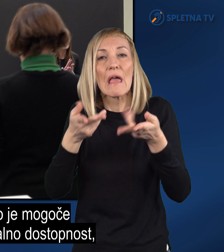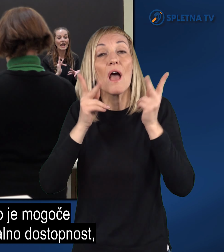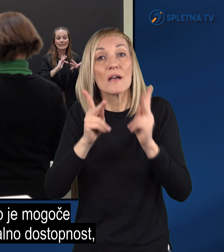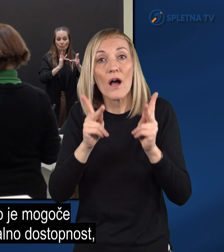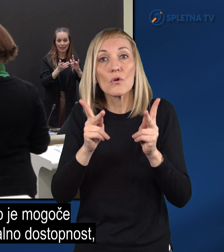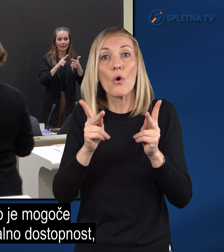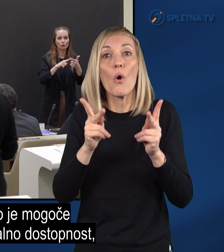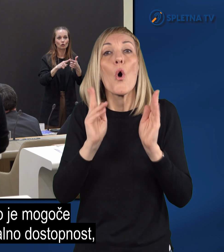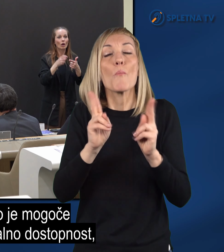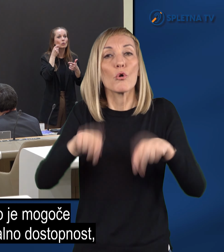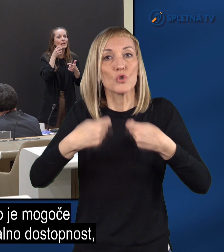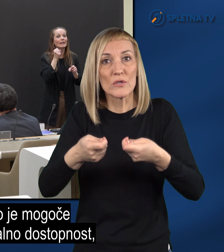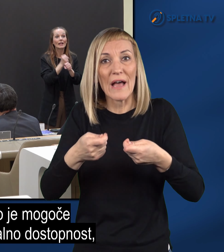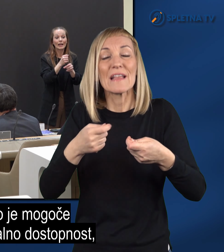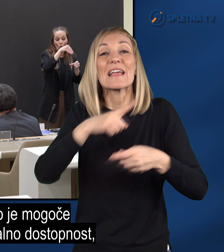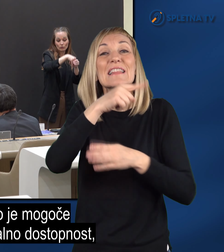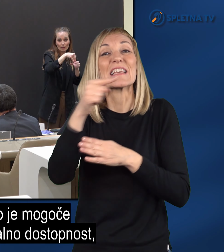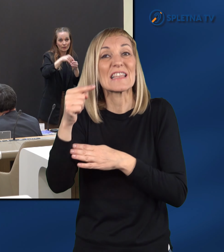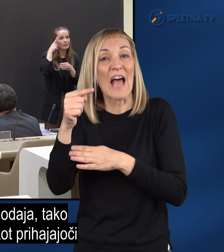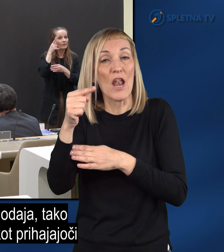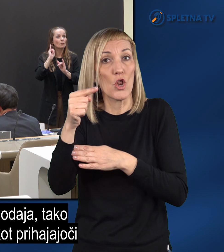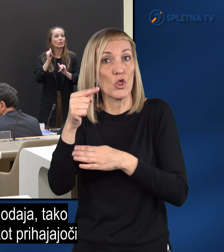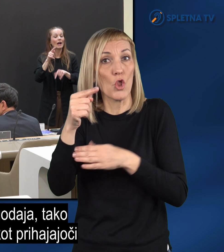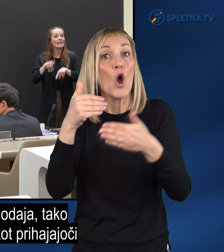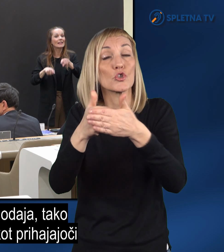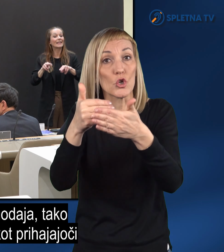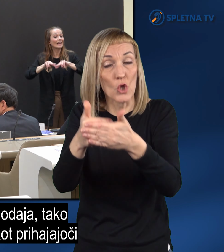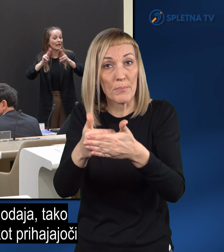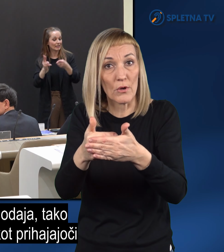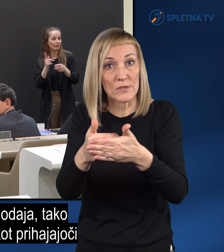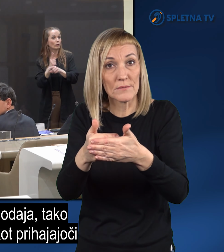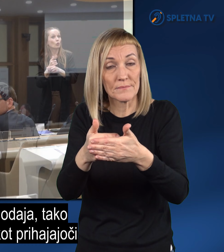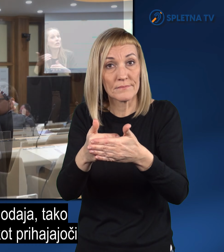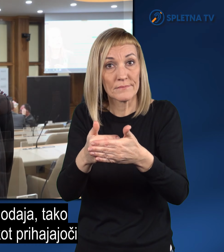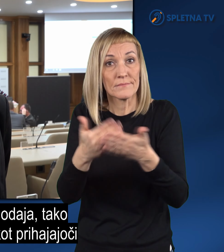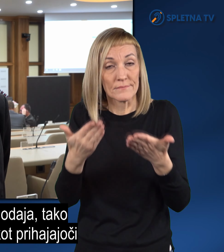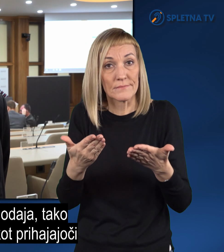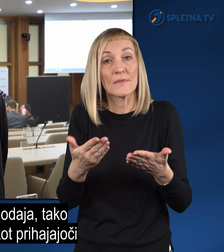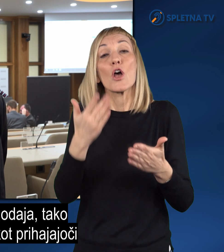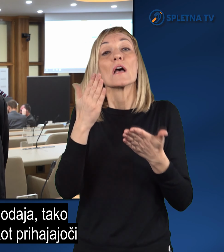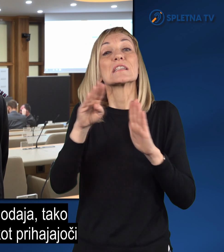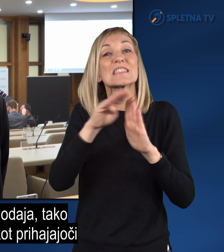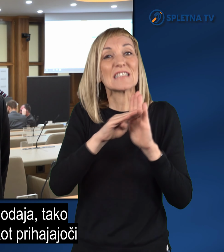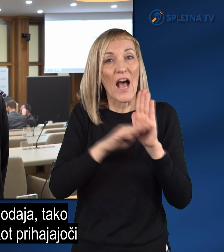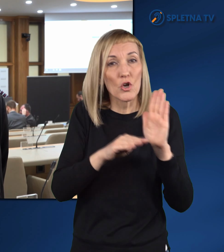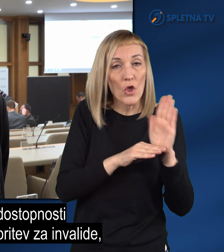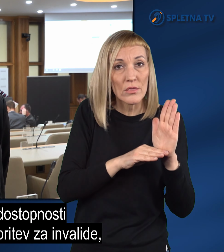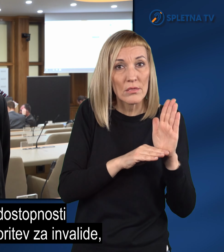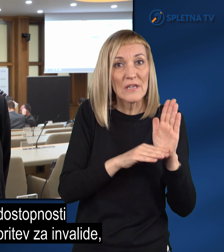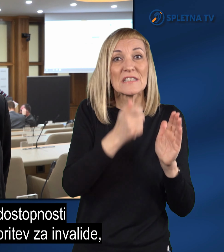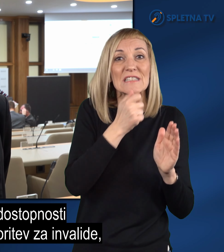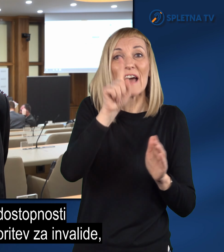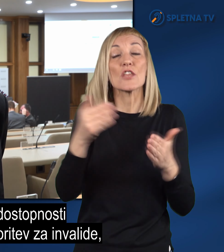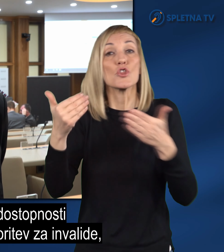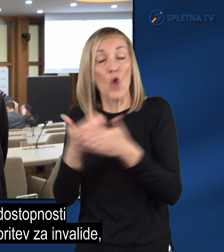kje in kako je mogoče izboljšati digitalno dostopnost, ker namreč zakonodaja in obstoječa in aktualna, trenutno prihajajoč Zakon